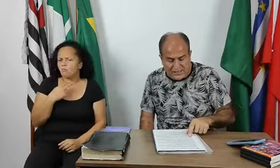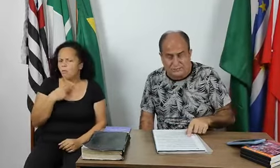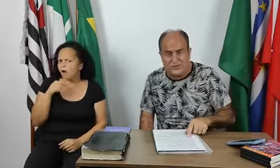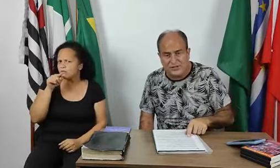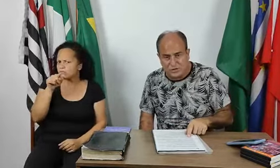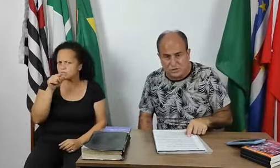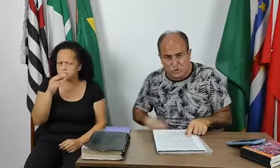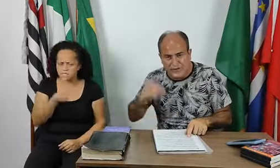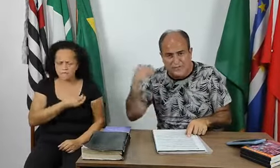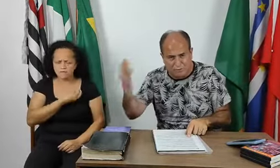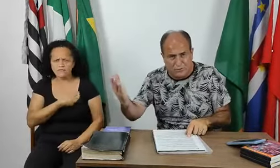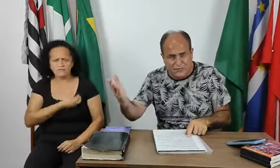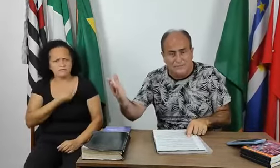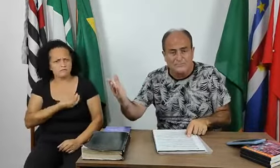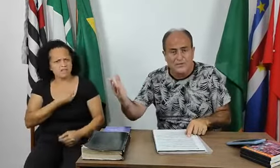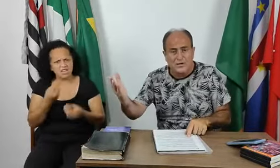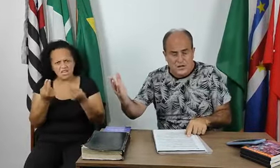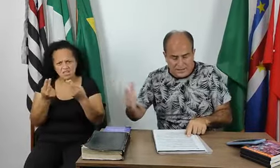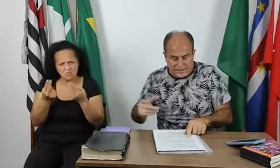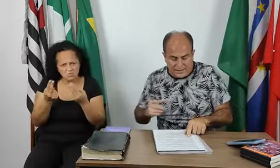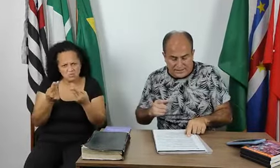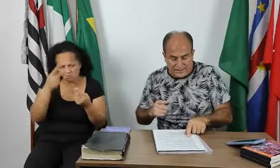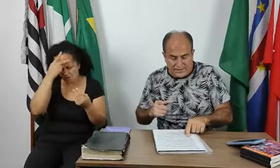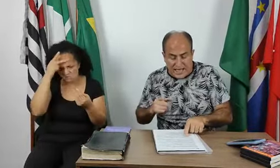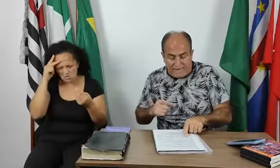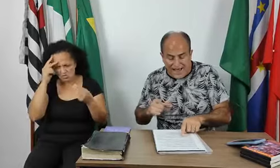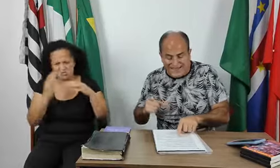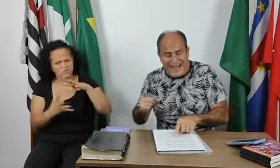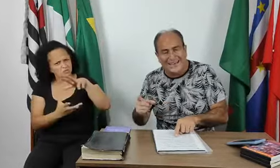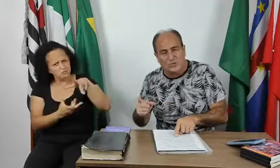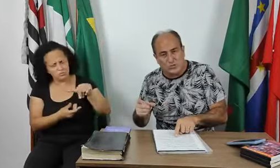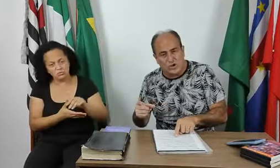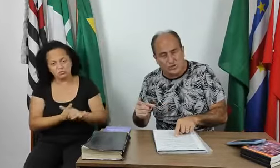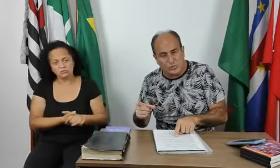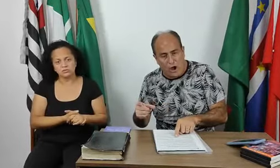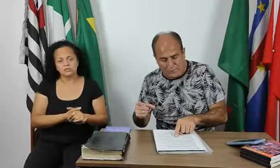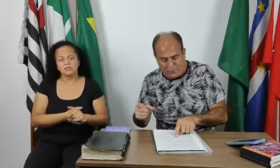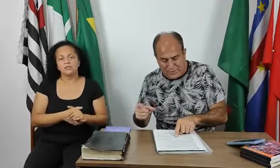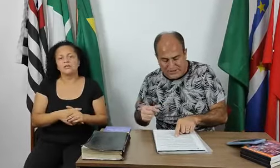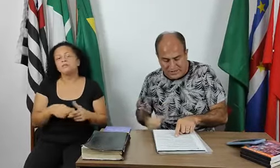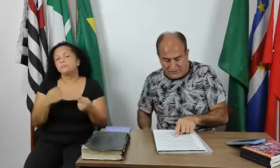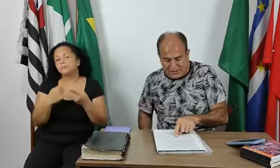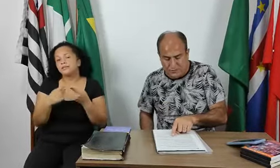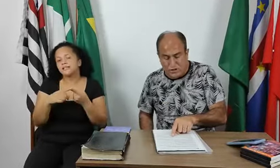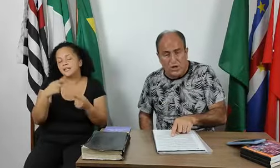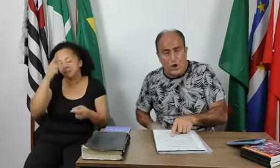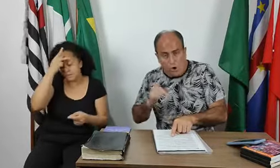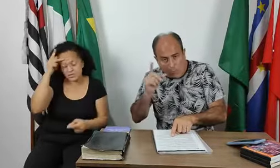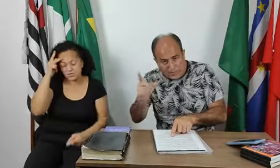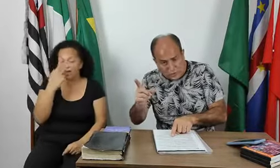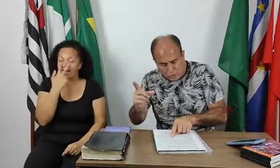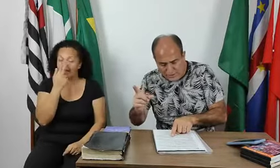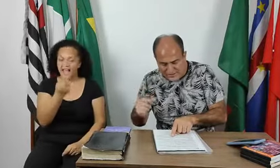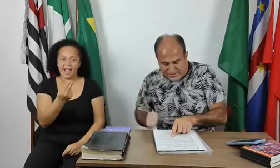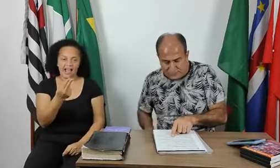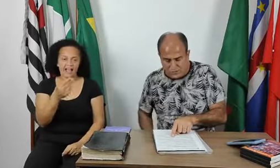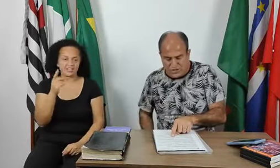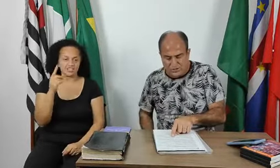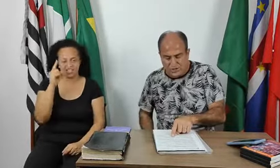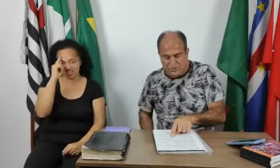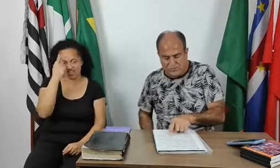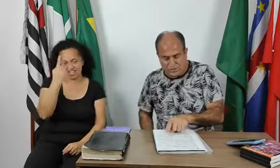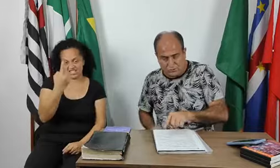que andam os gentios? O ímpio, né? Ele diz: na vaidade dos seus próprios pensamentos,